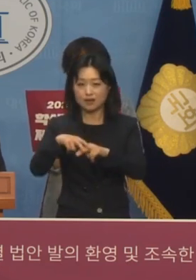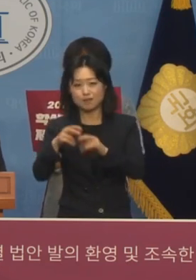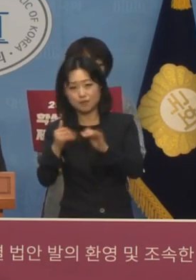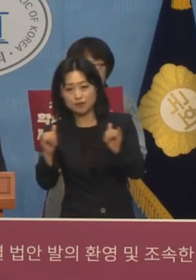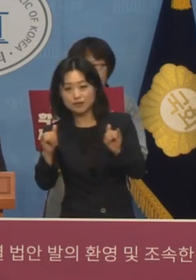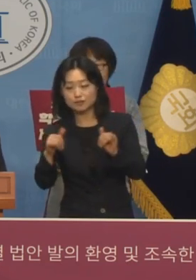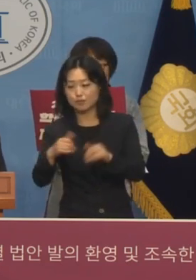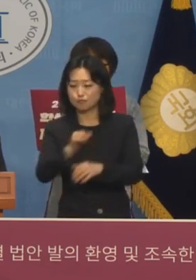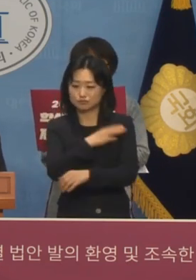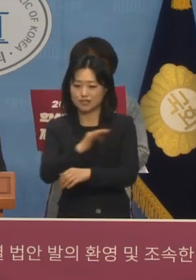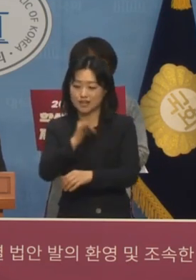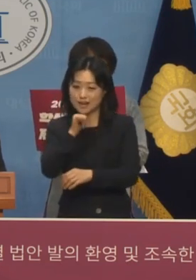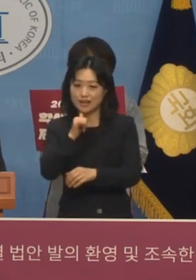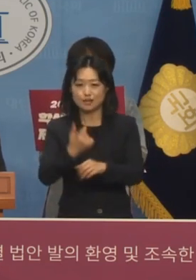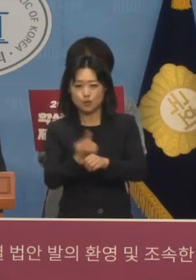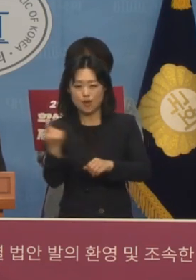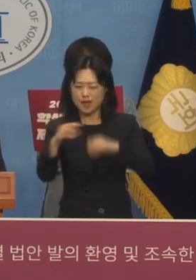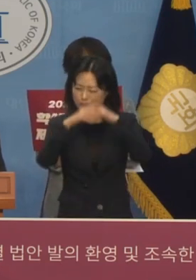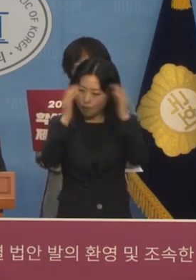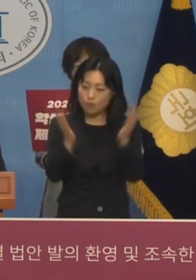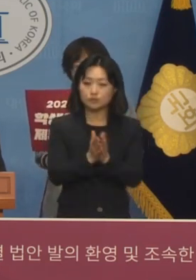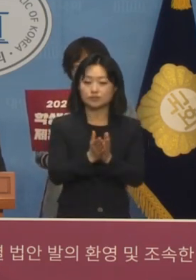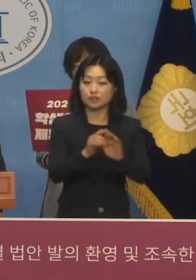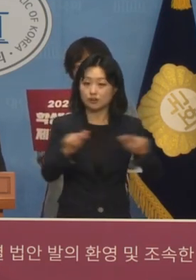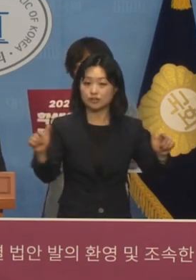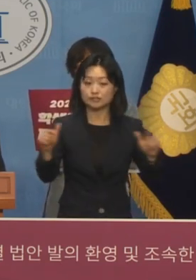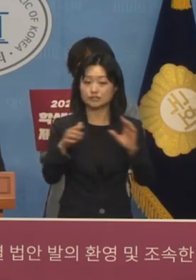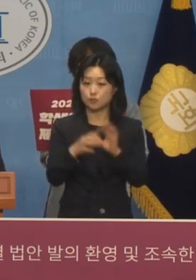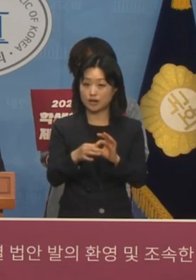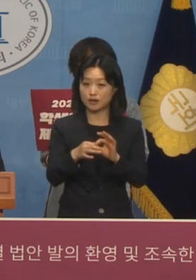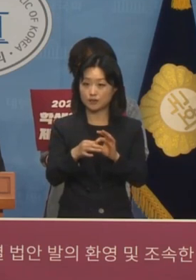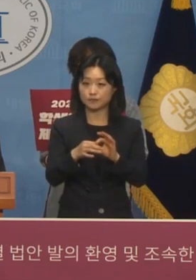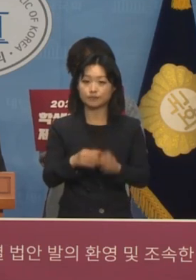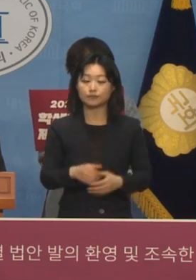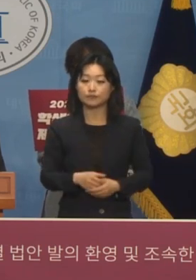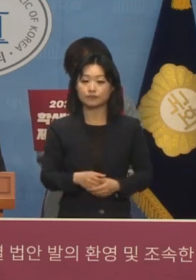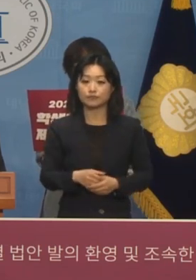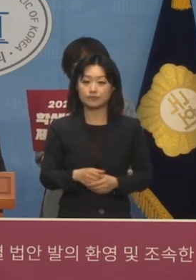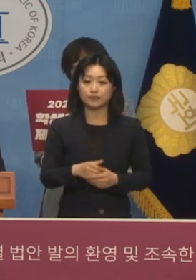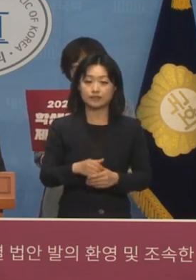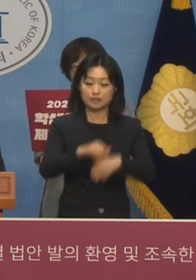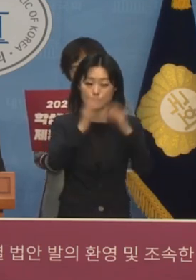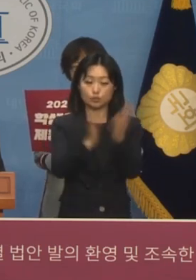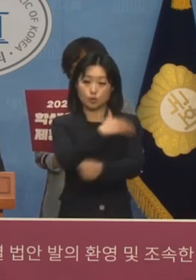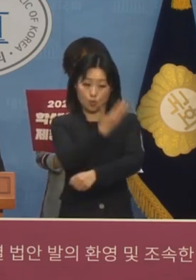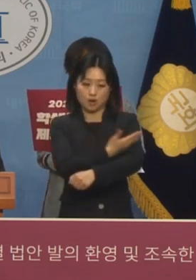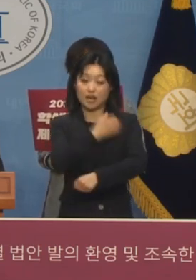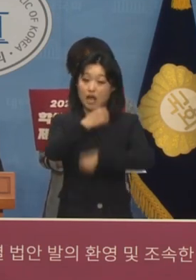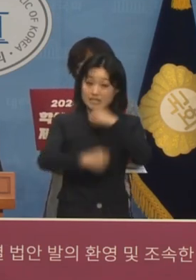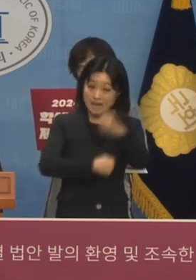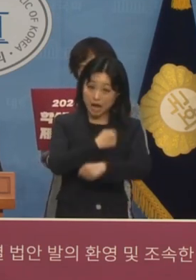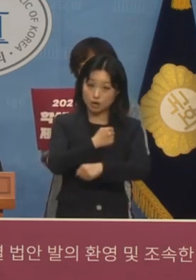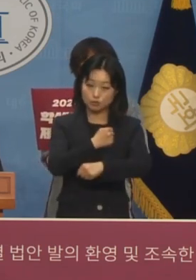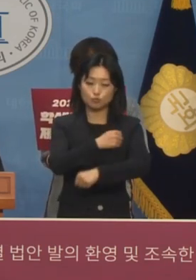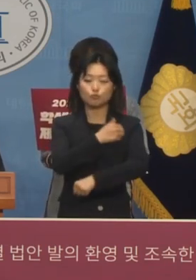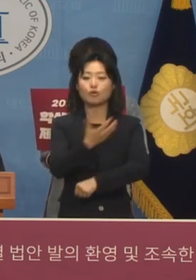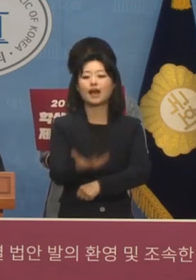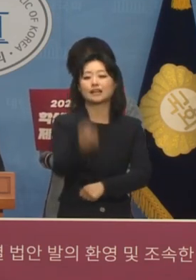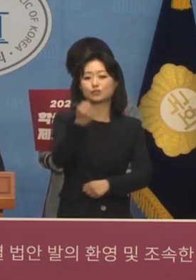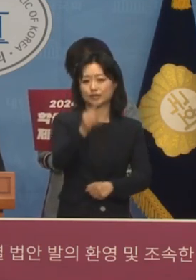적은, 출생 또는 그 밖의 지위에 따른 어떤 구분도 없이 이 선언에 나와 있는 모든 권리와 자유를 누릴 자격이